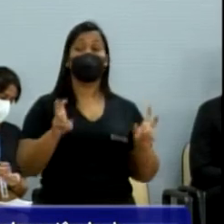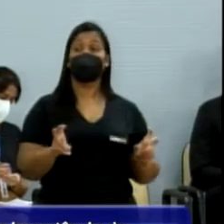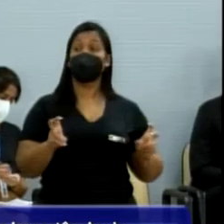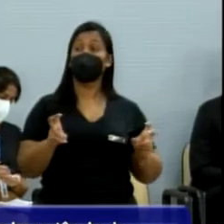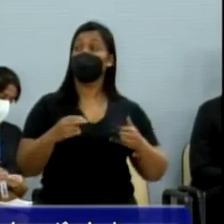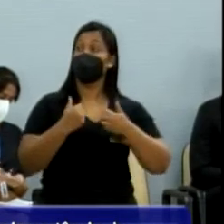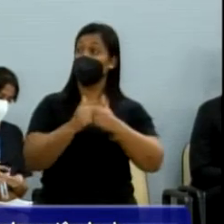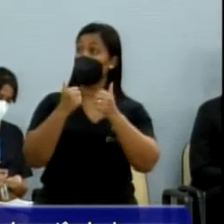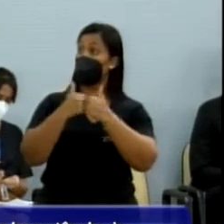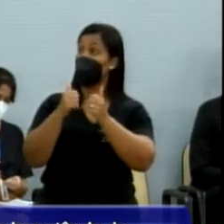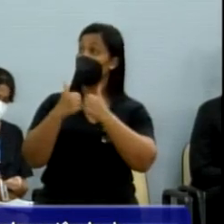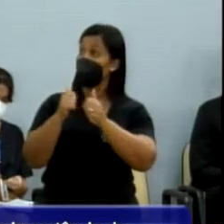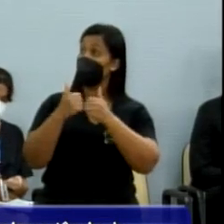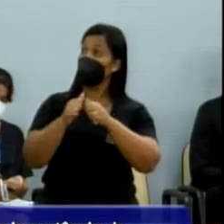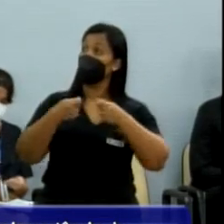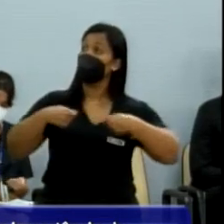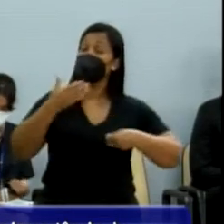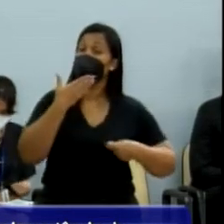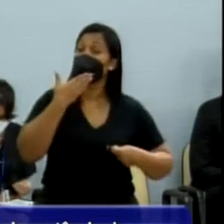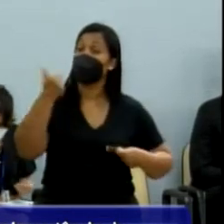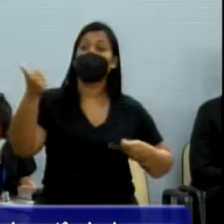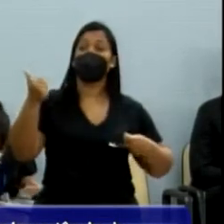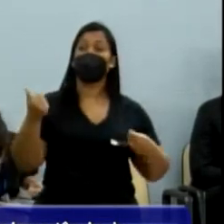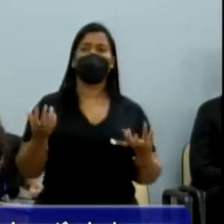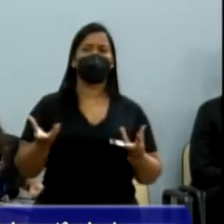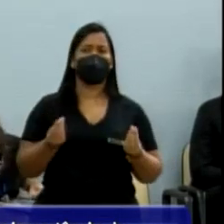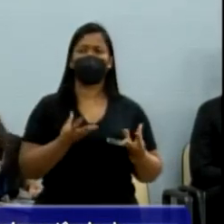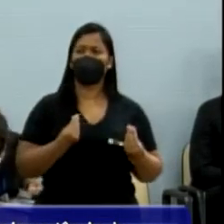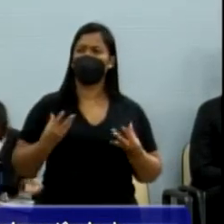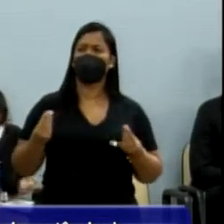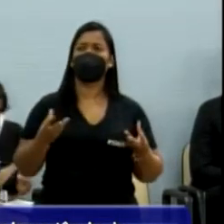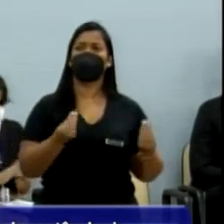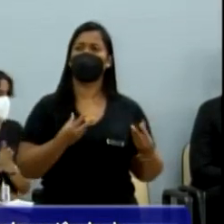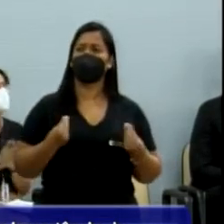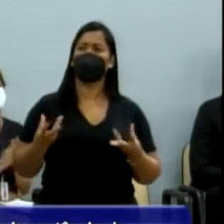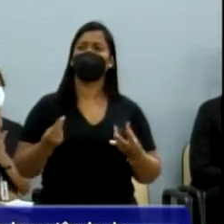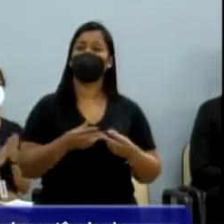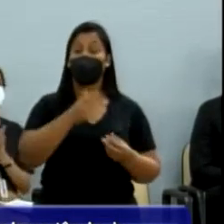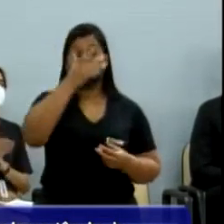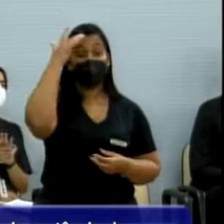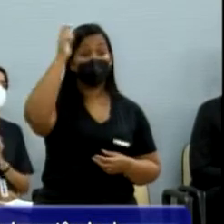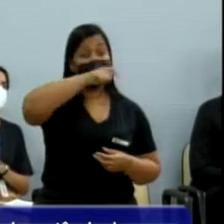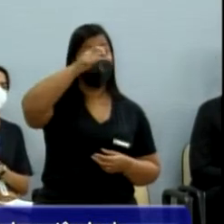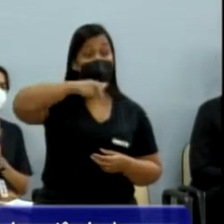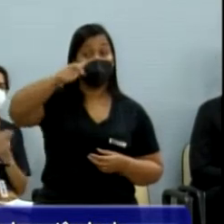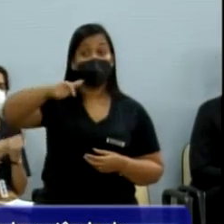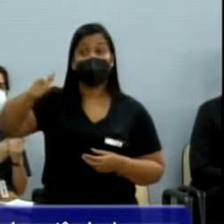que o transporte coletivo precisa melhorar muito para atrair mais pessoas.